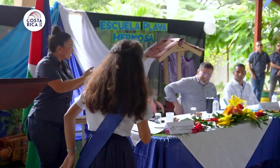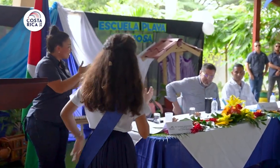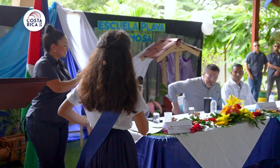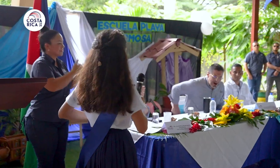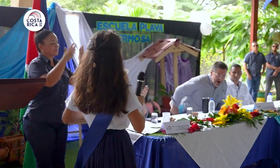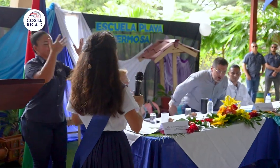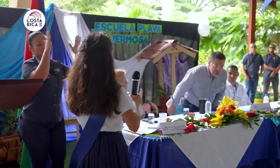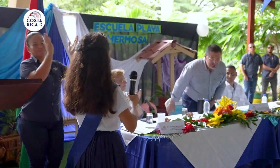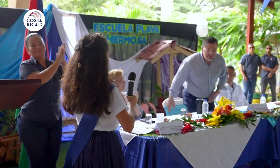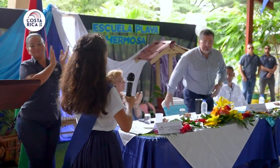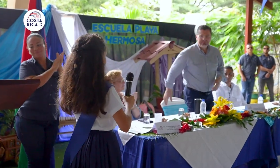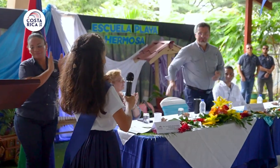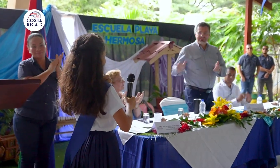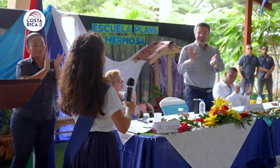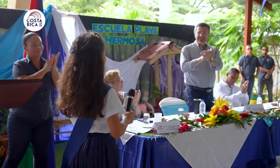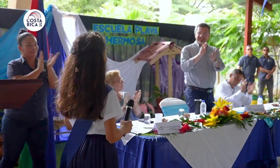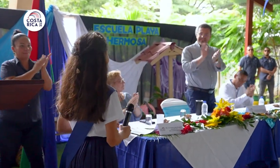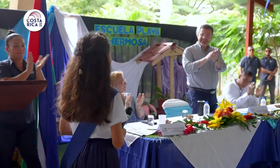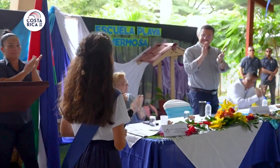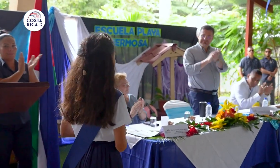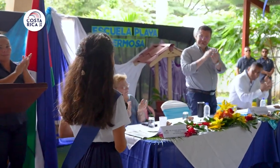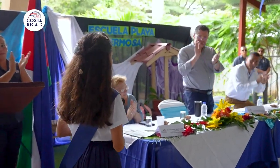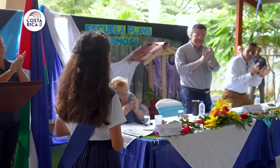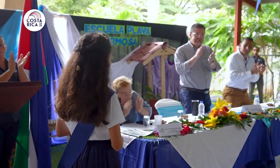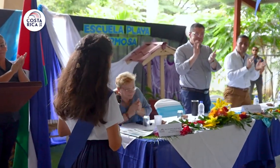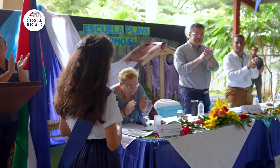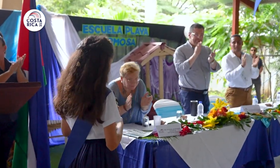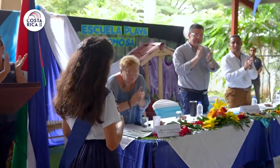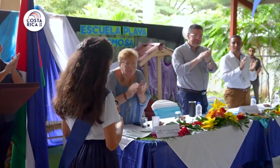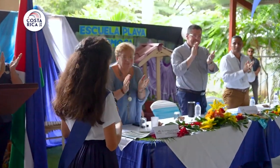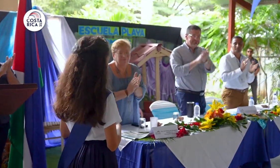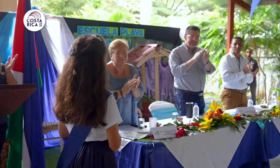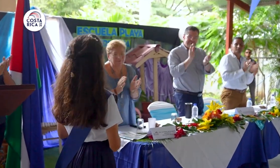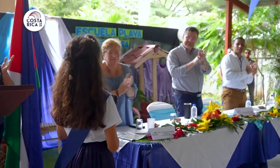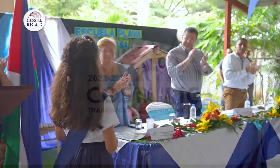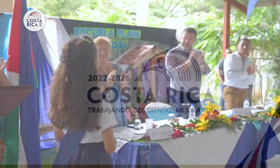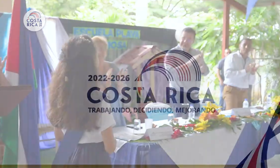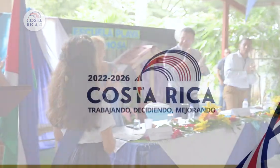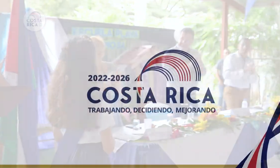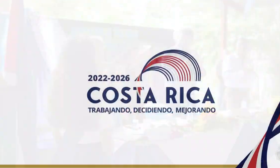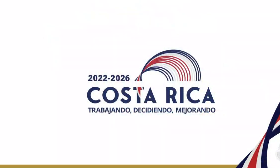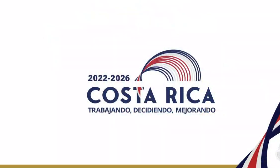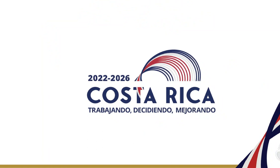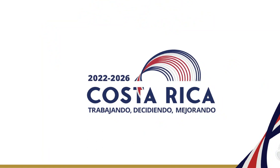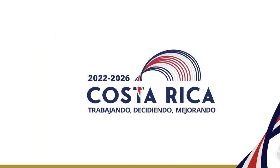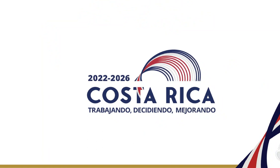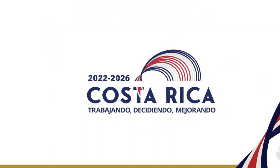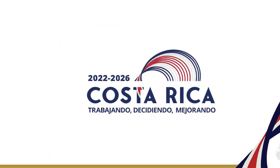gracias. Wow, impresionante, fuerte el aplauso para la compañera.